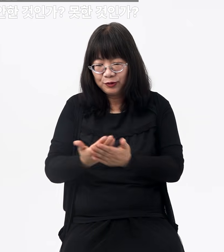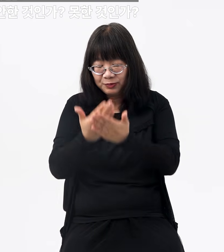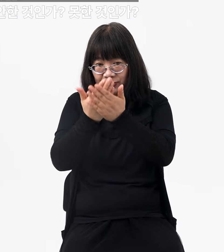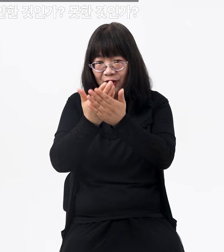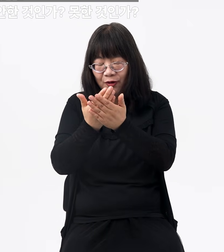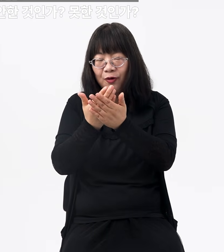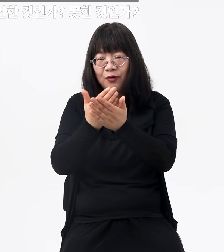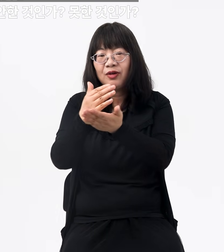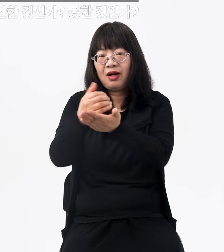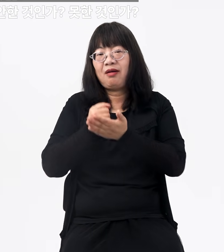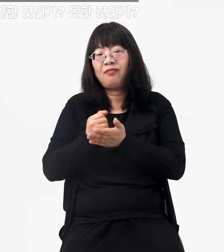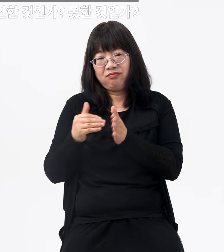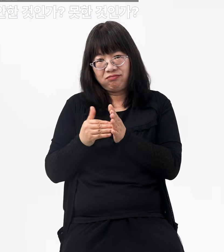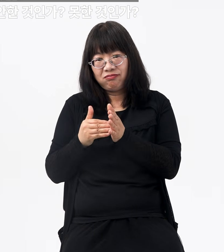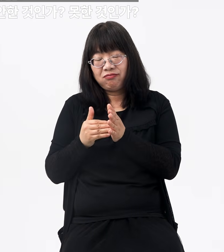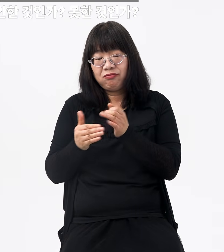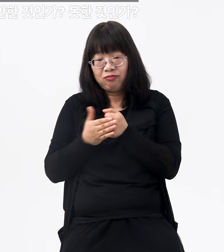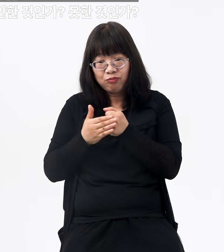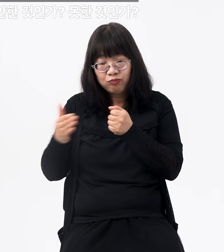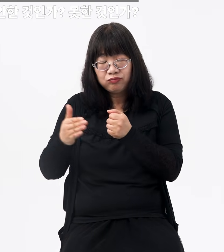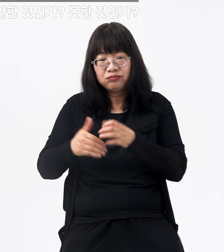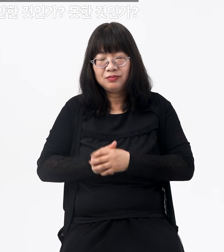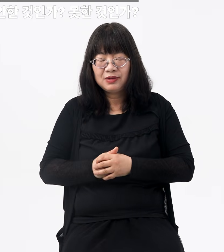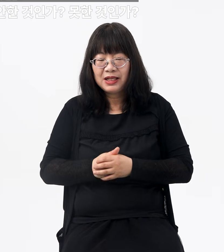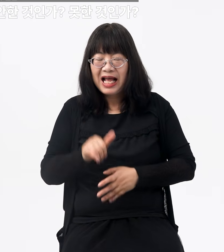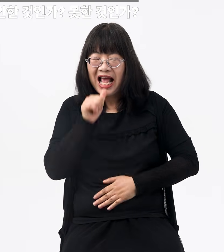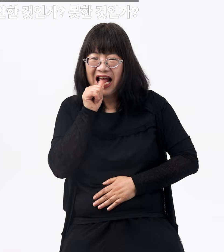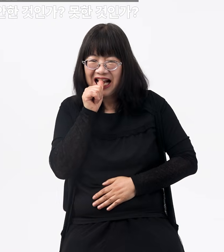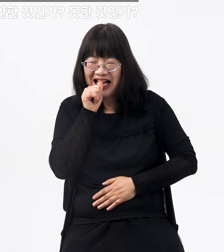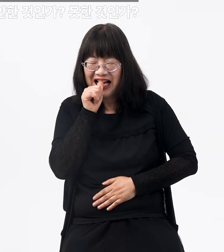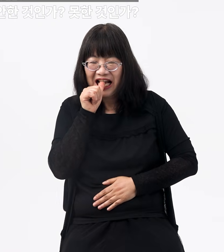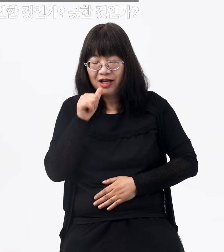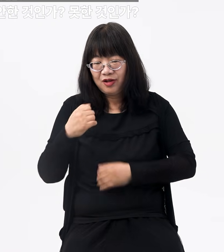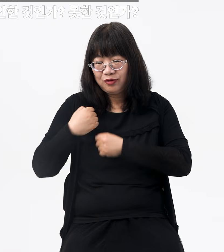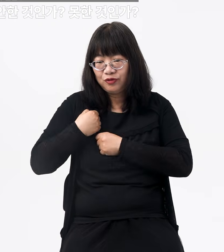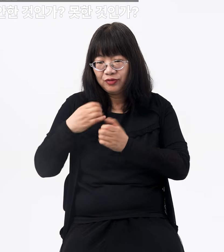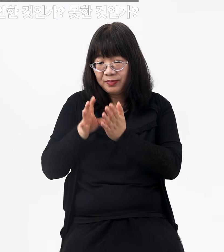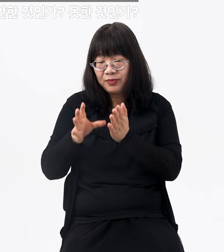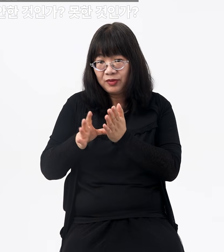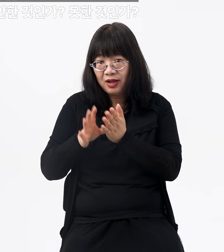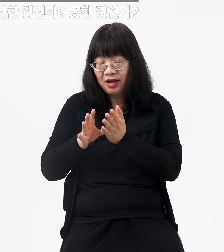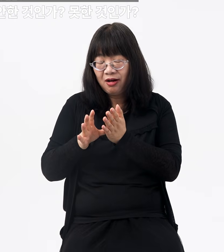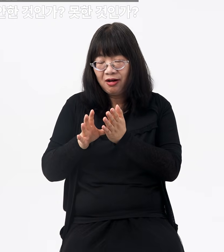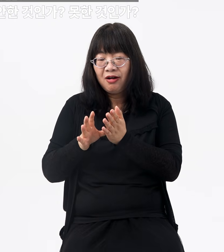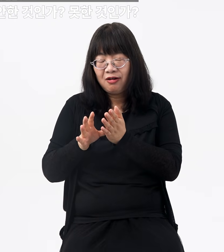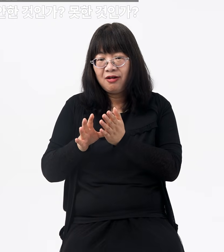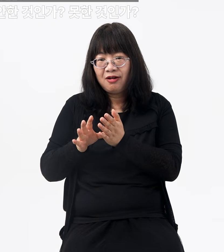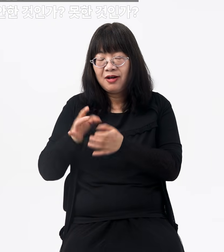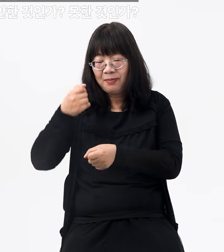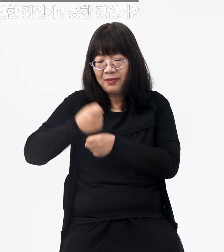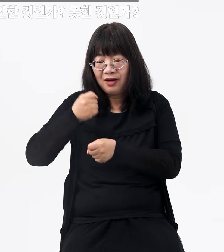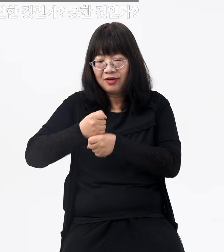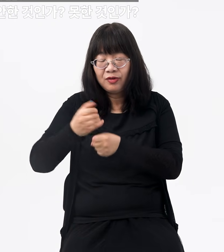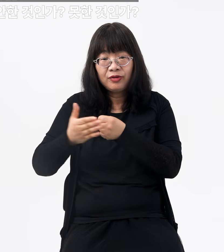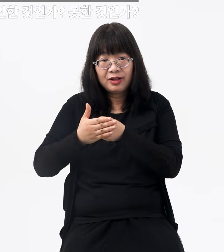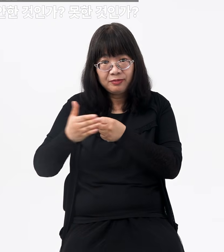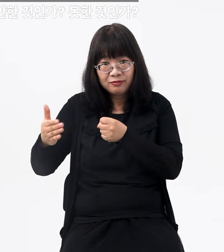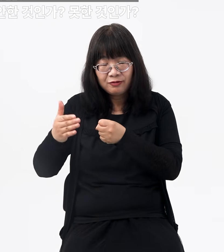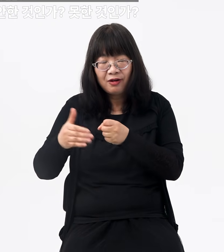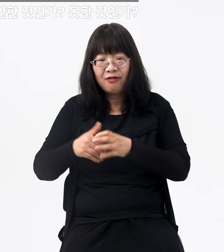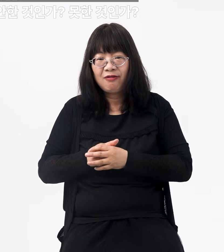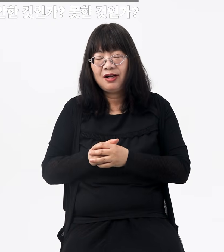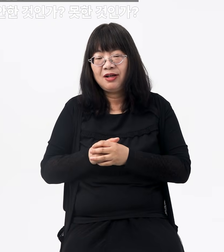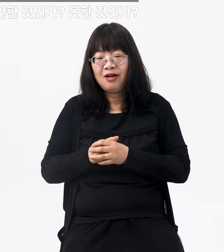받아들이고 있었습니다. 그래서 철기 문명과 철기 문명에 의한